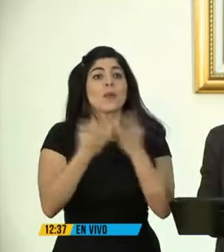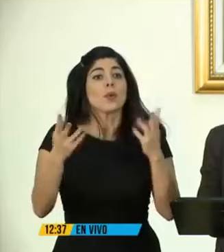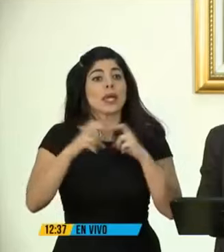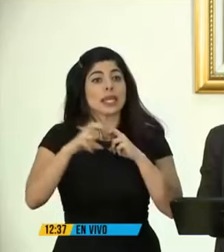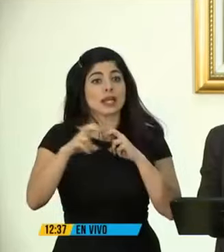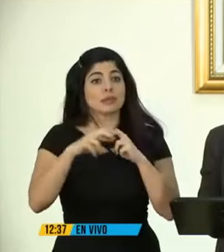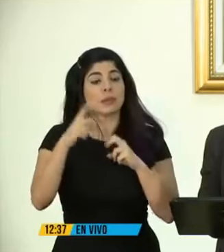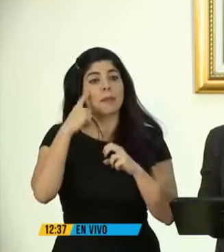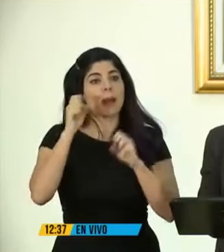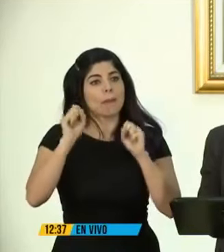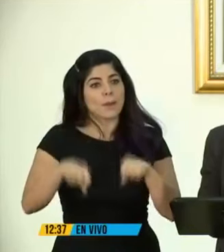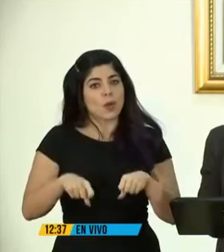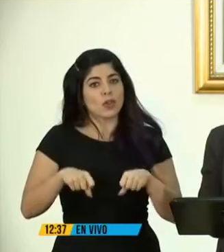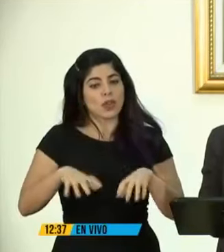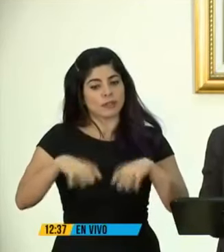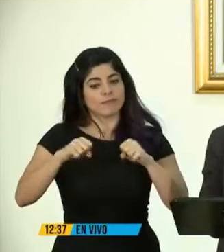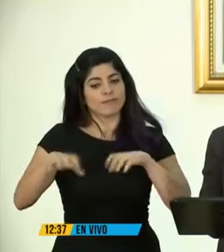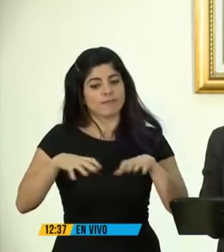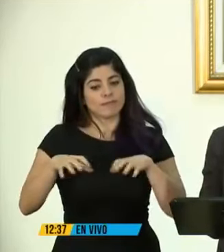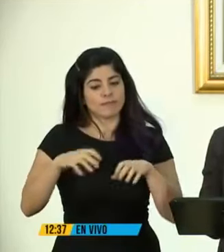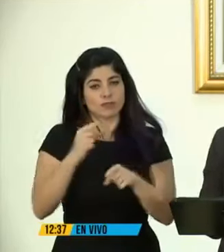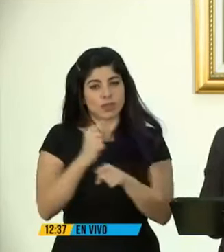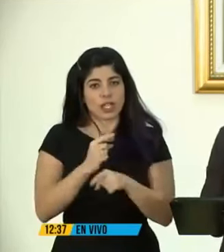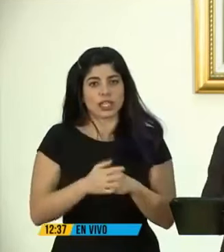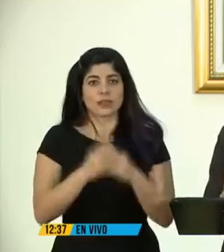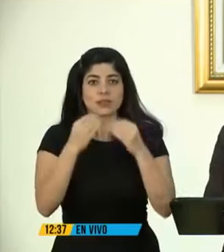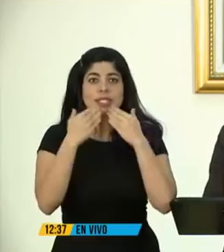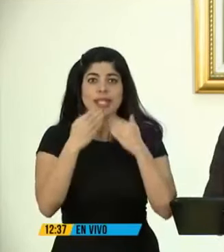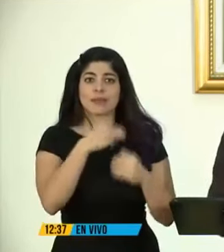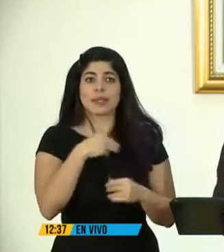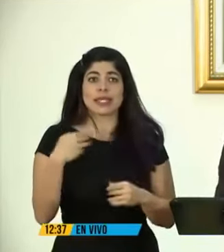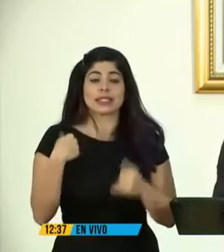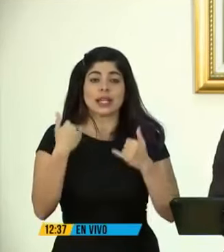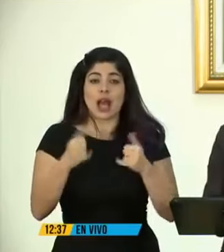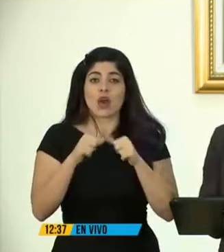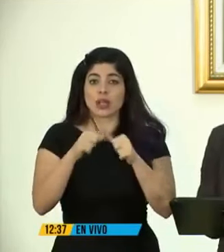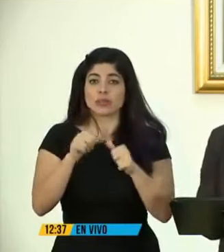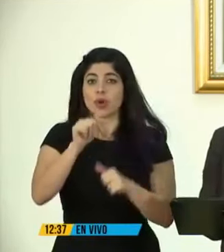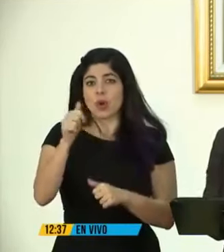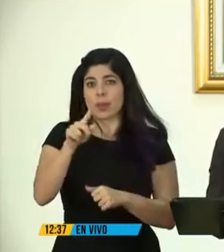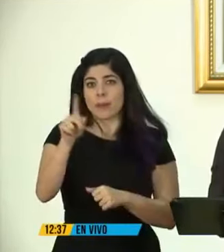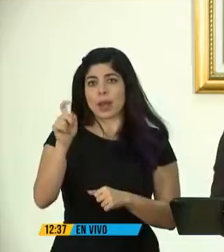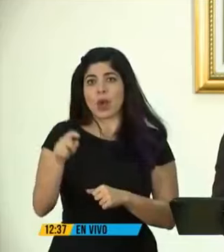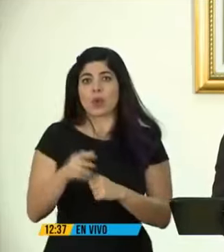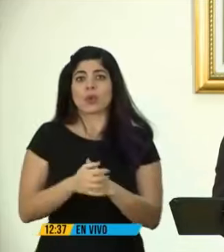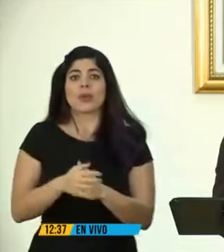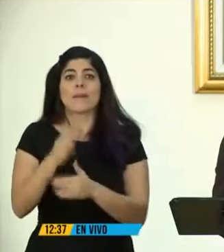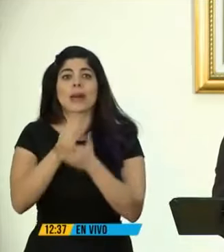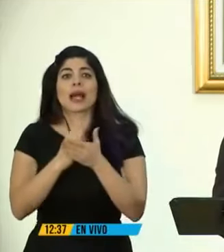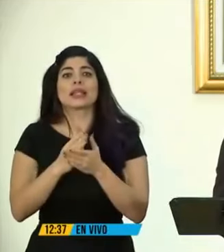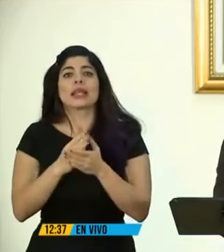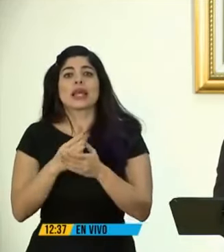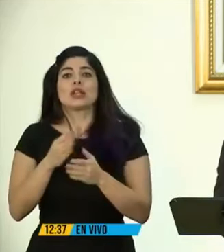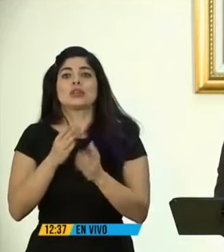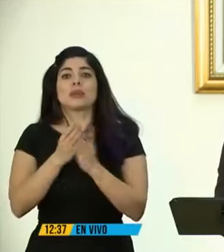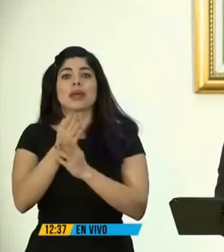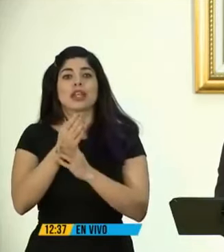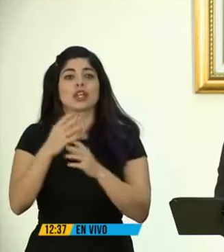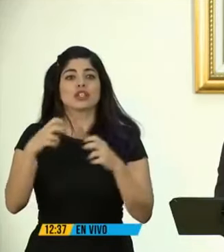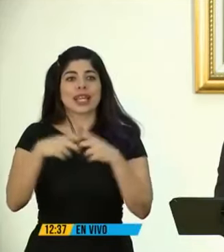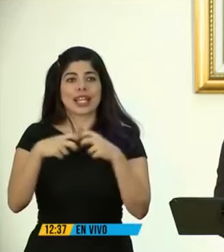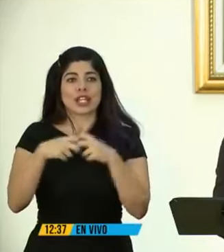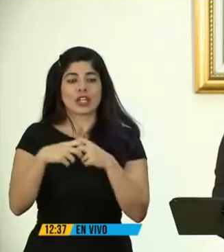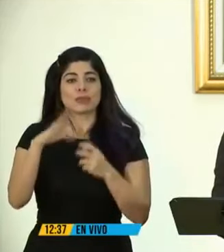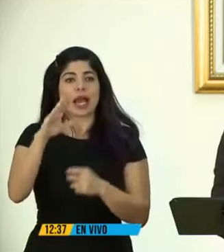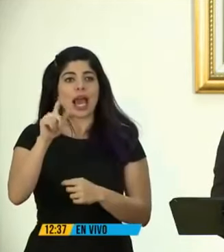Transportes para tomar las acciones que sean pertinentes. Muchas gracias, señora ministra. Continuamos con la consulta por parte de los medios electrónicos.